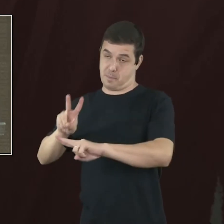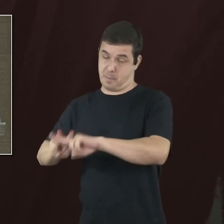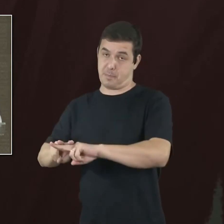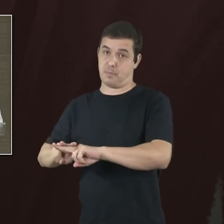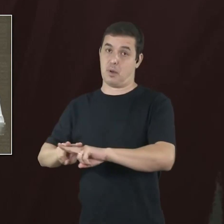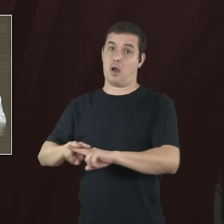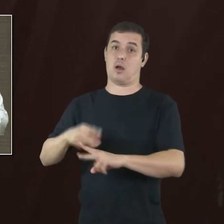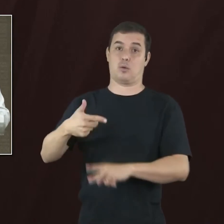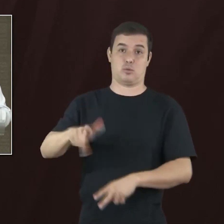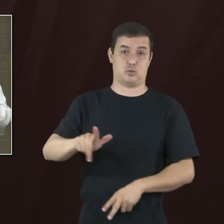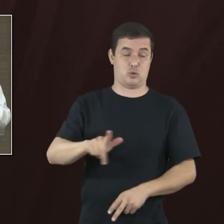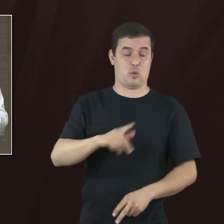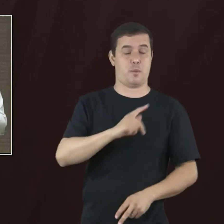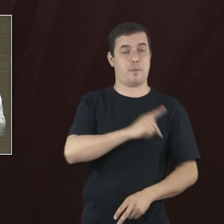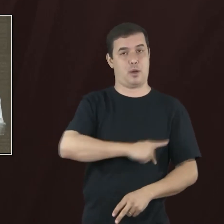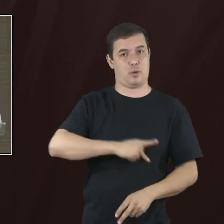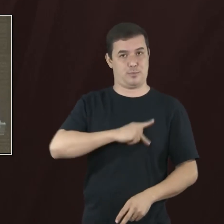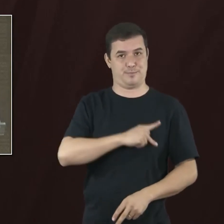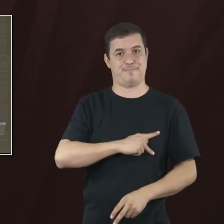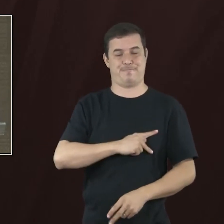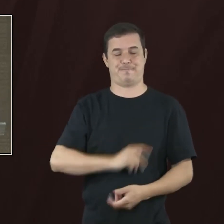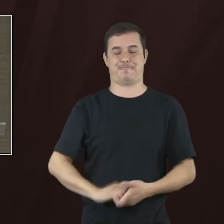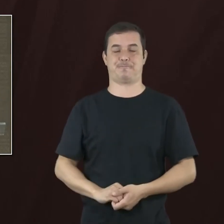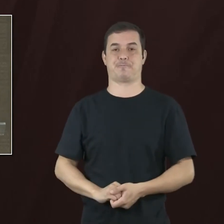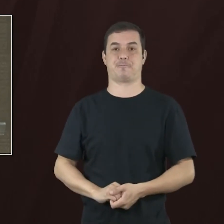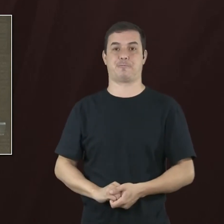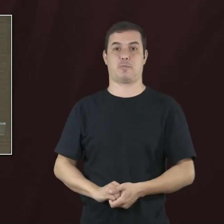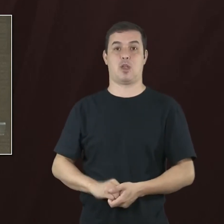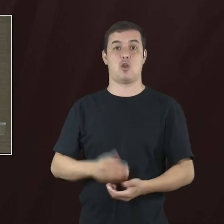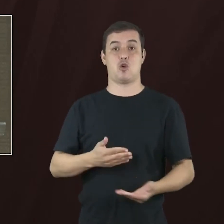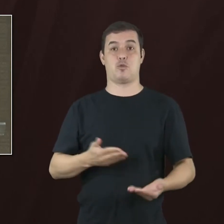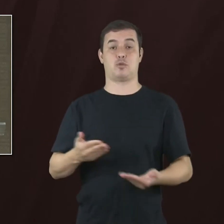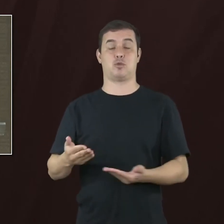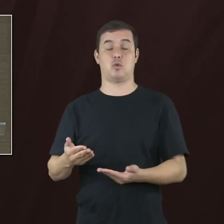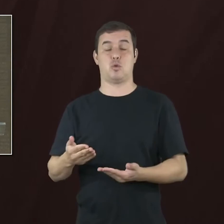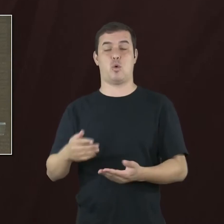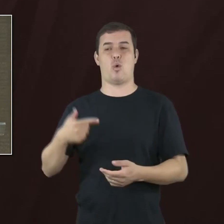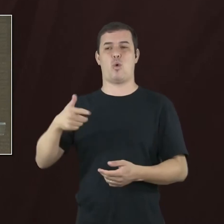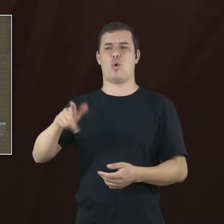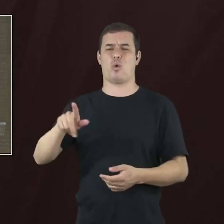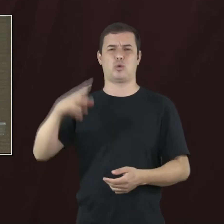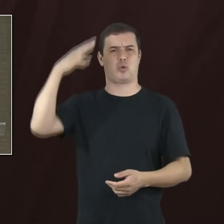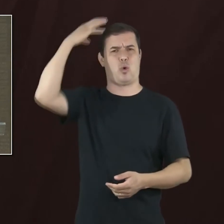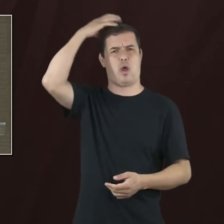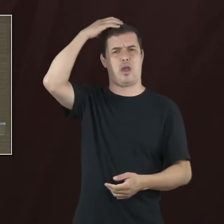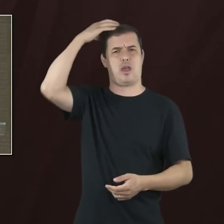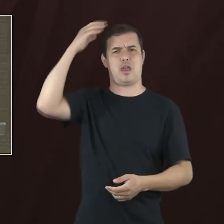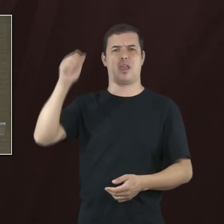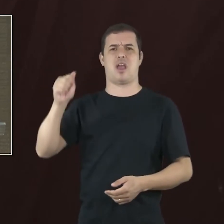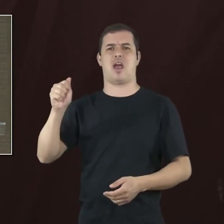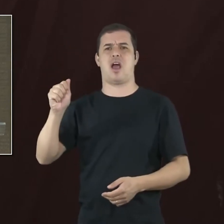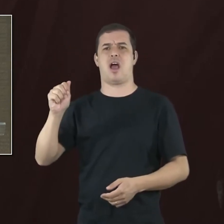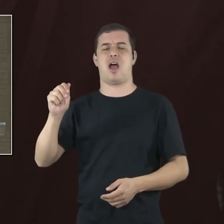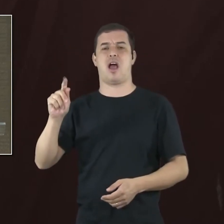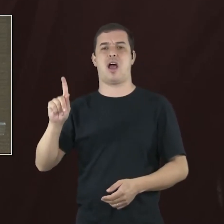judeus. E o Festo convidou o rei Agripa e a esposa Berenice, quando foi